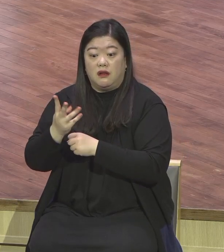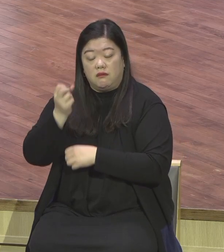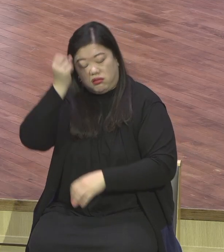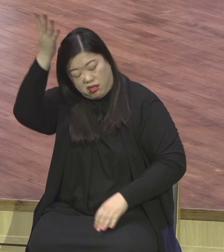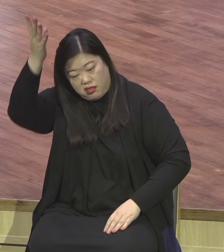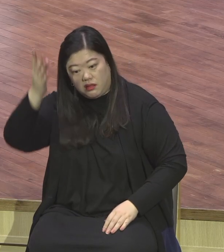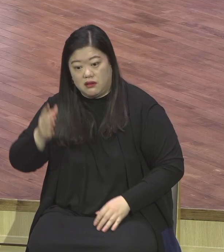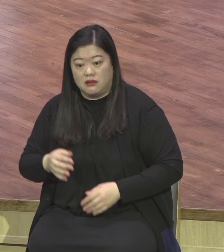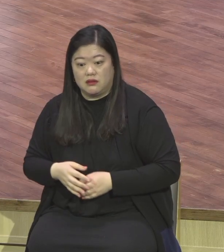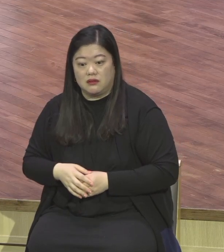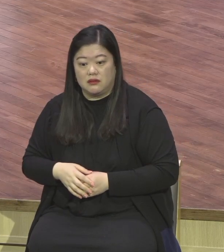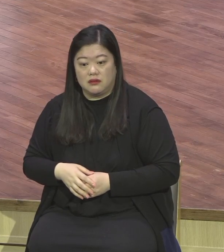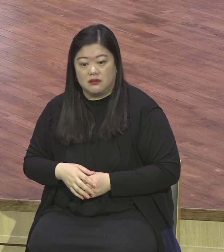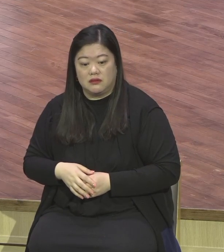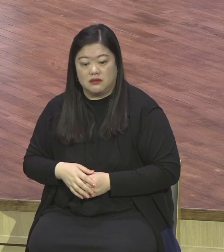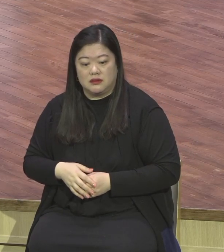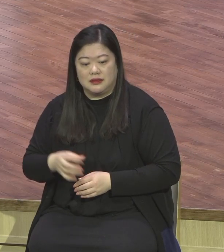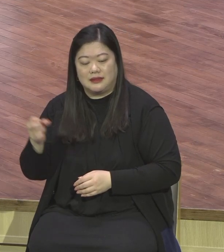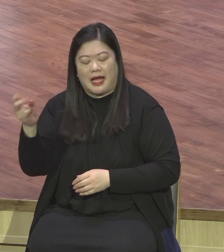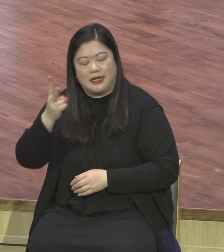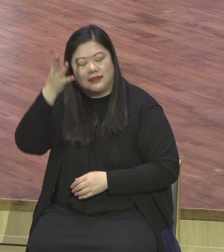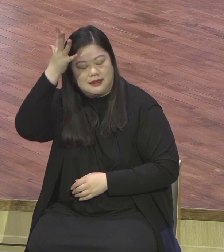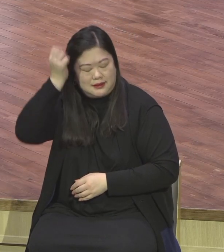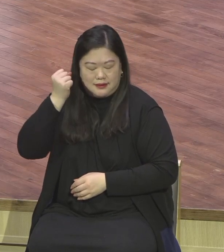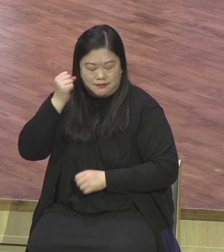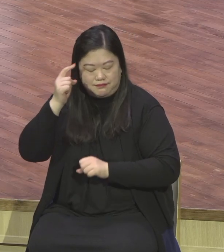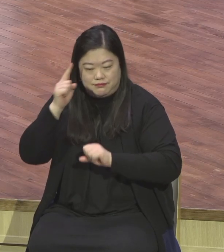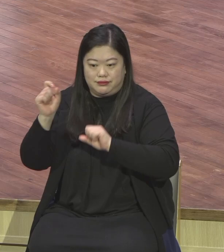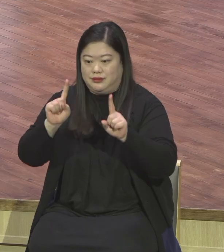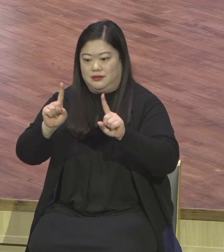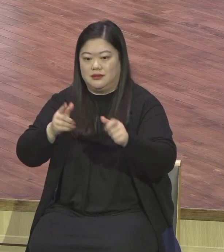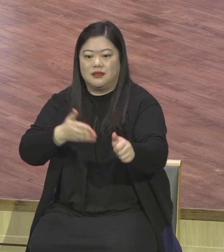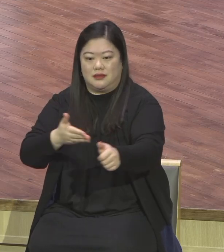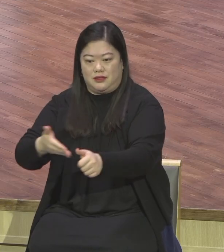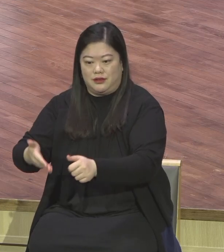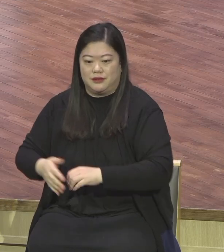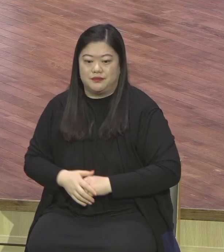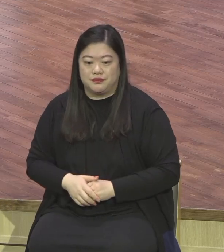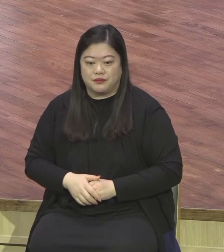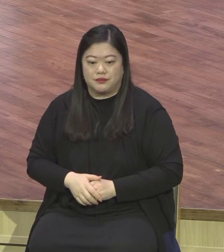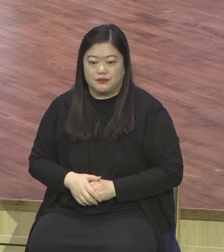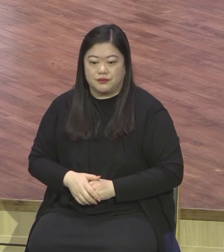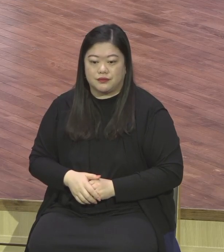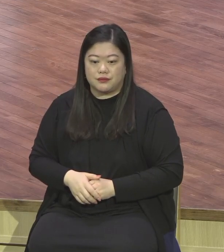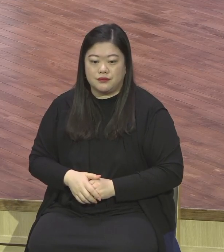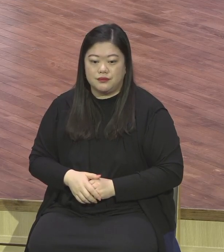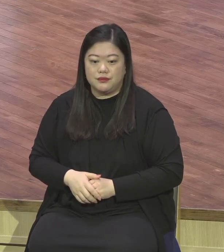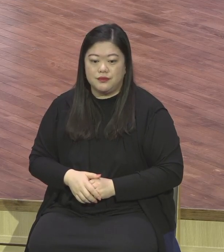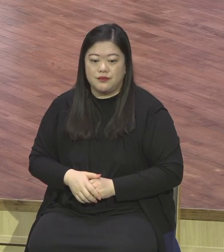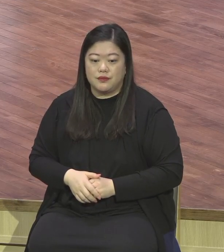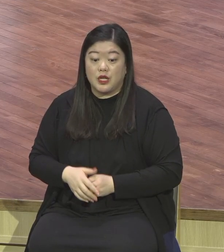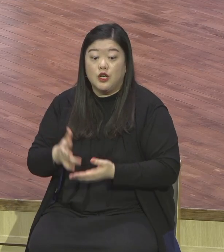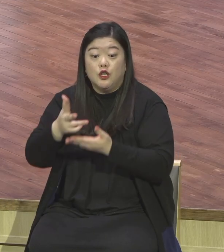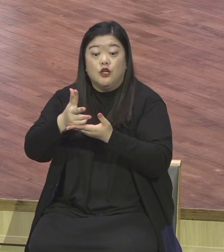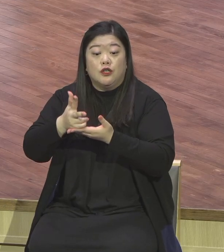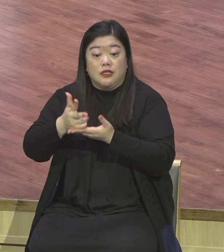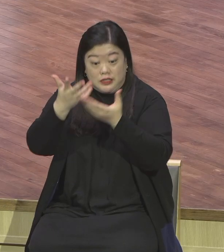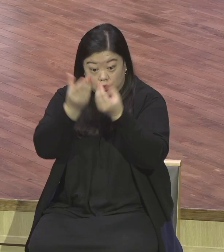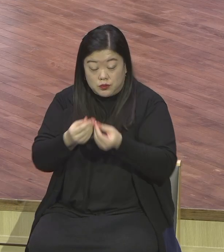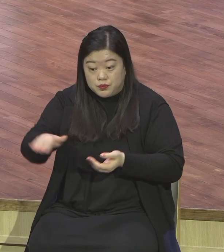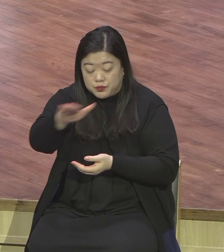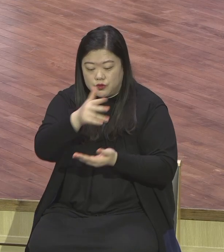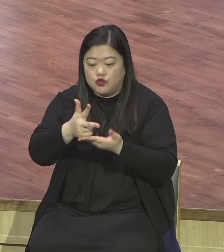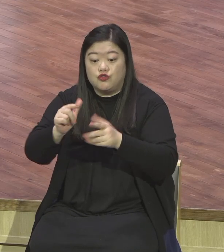실천하시기 바랍니다 여러분 강단의 선포에 대한 말씀을 듣고 레마로 부딪히는 부분이 있을 거예요 그러면